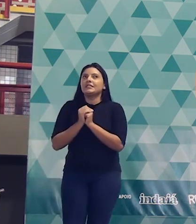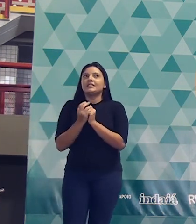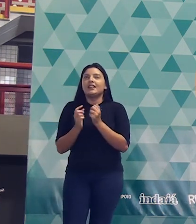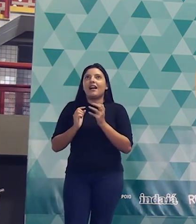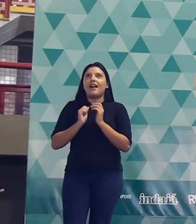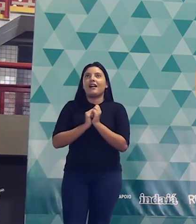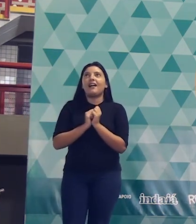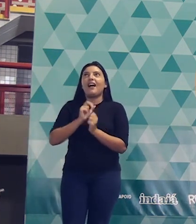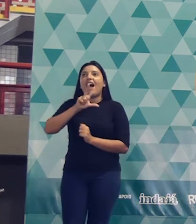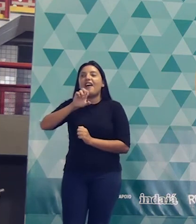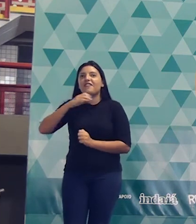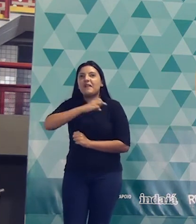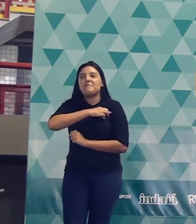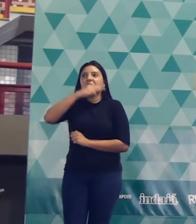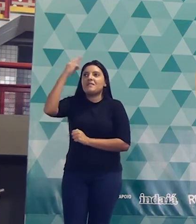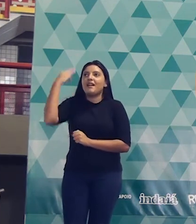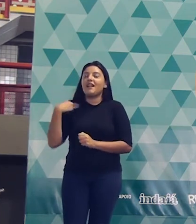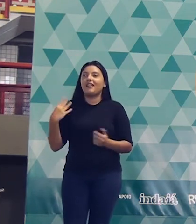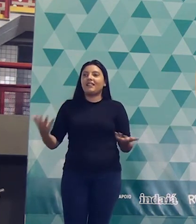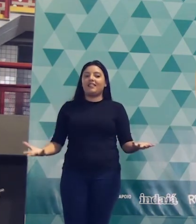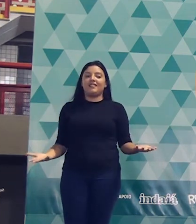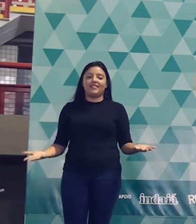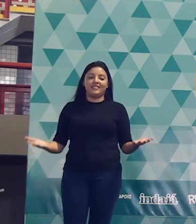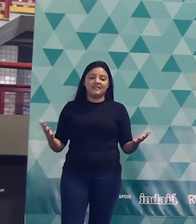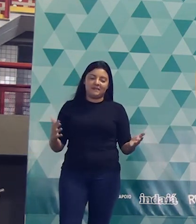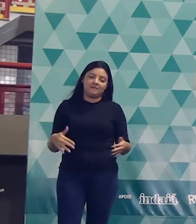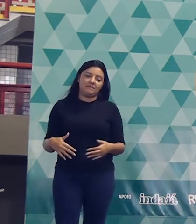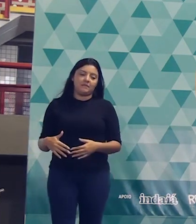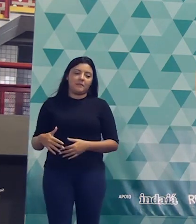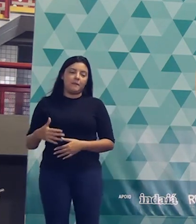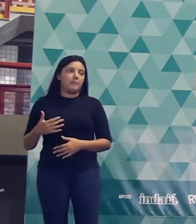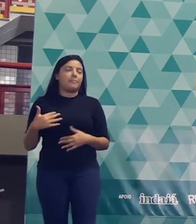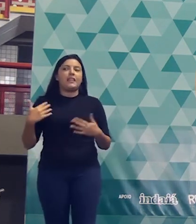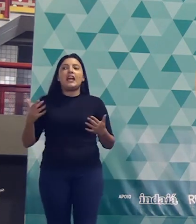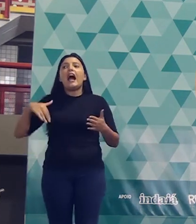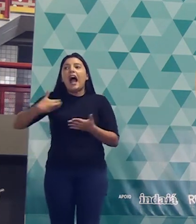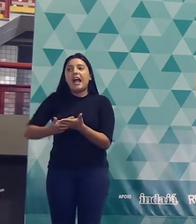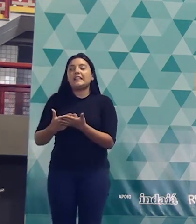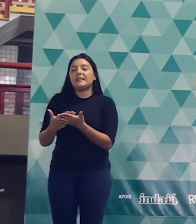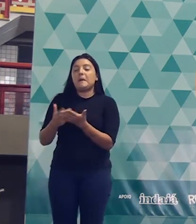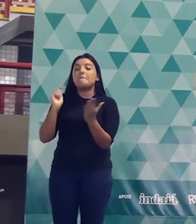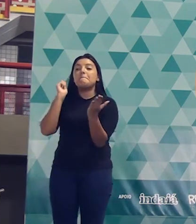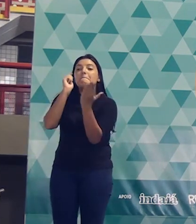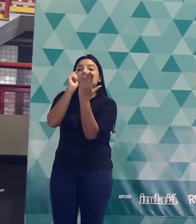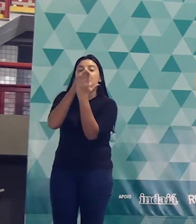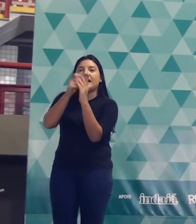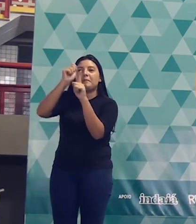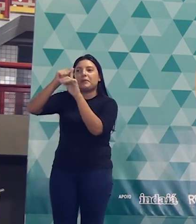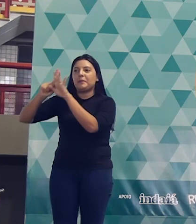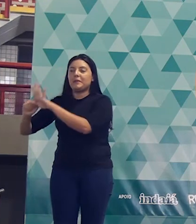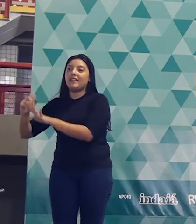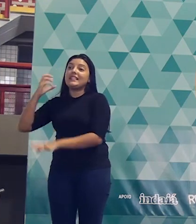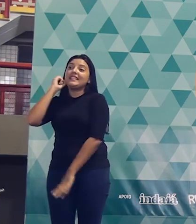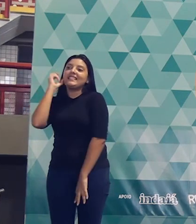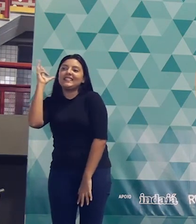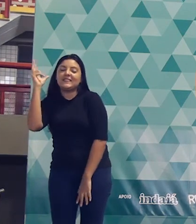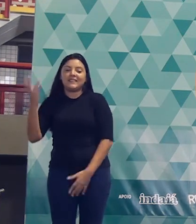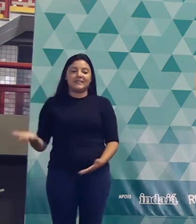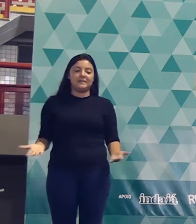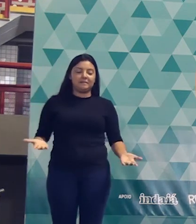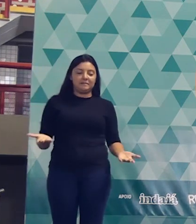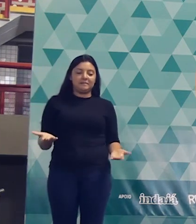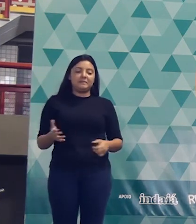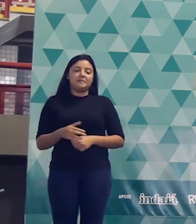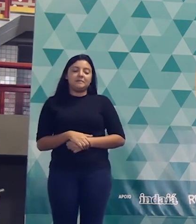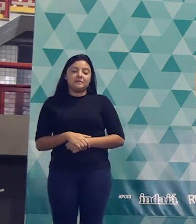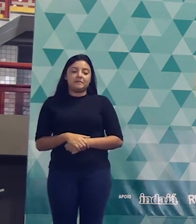celular, já foi. Já estou pagando ainda, né? Certo? A pior parte é essa, ainda está pagando, né? A pessoa vai e leva.